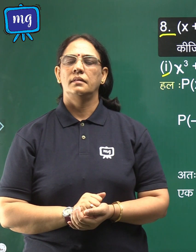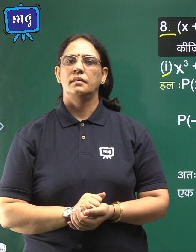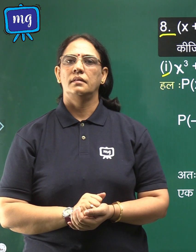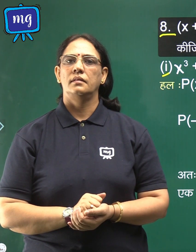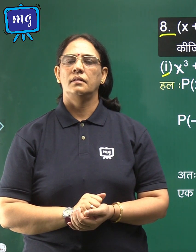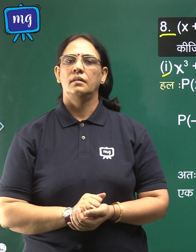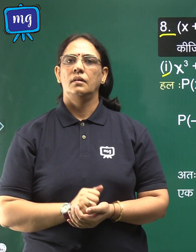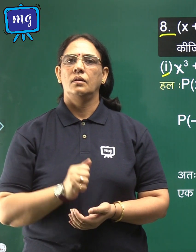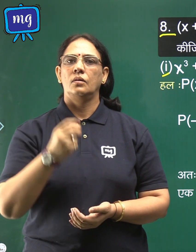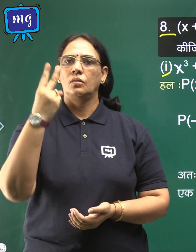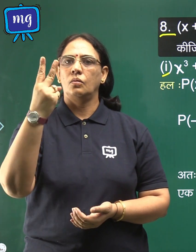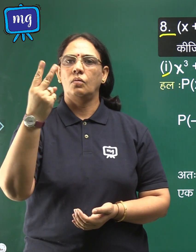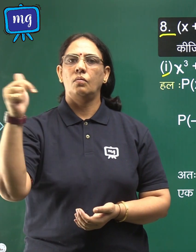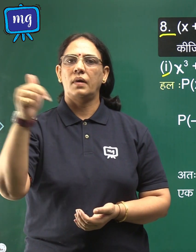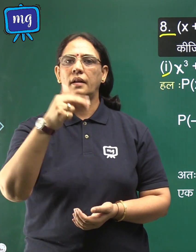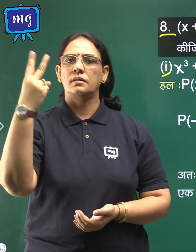2 -2